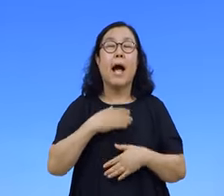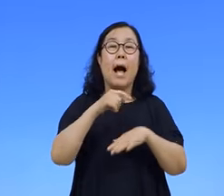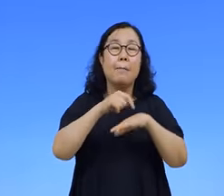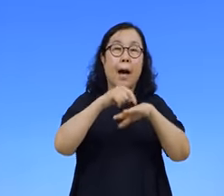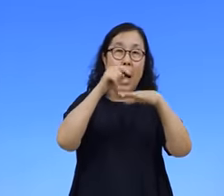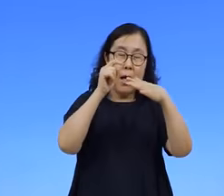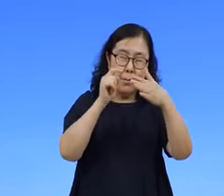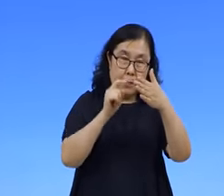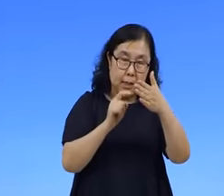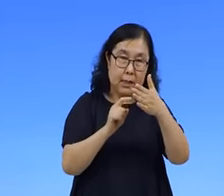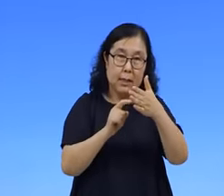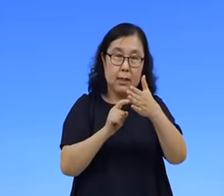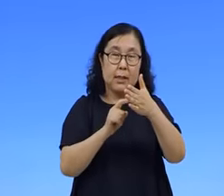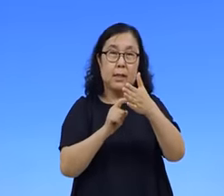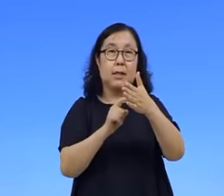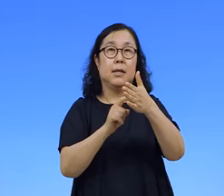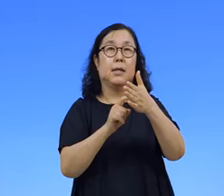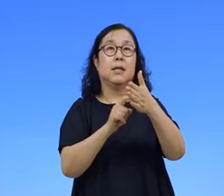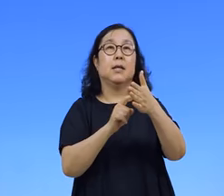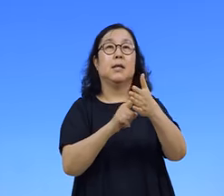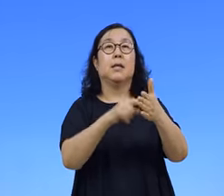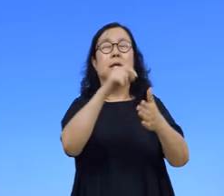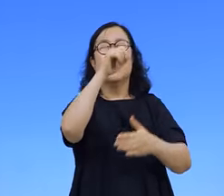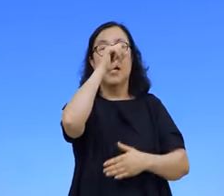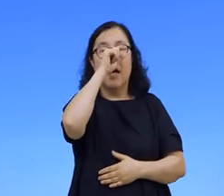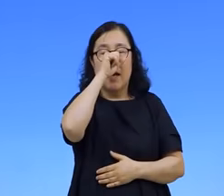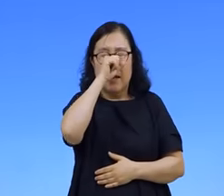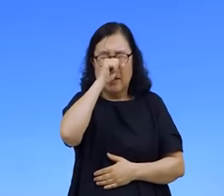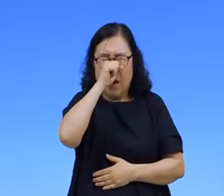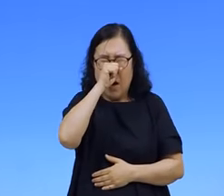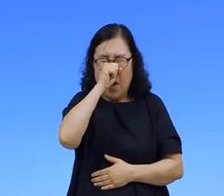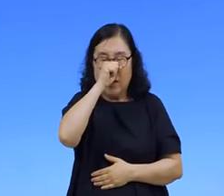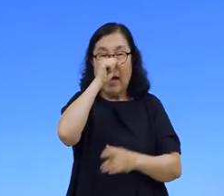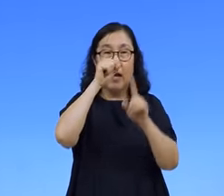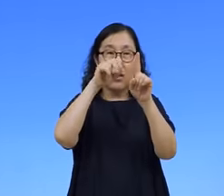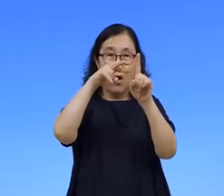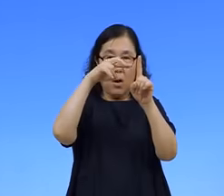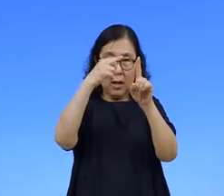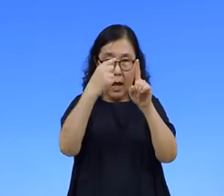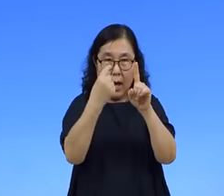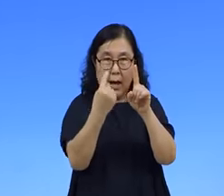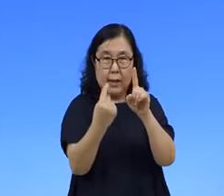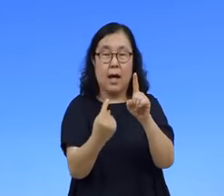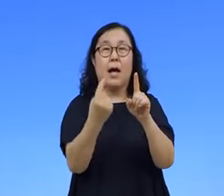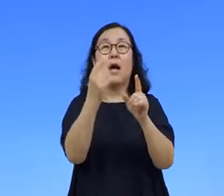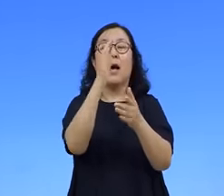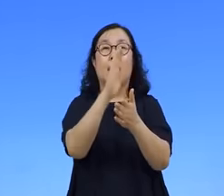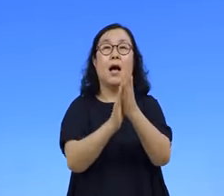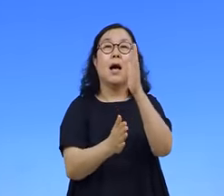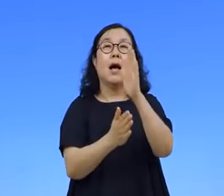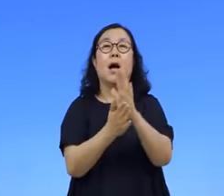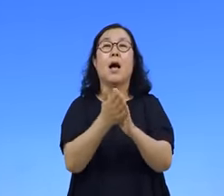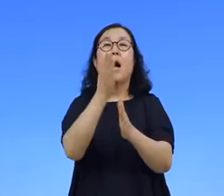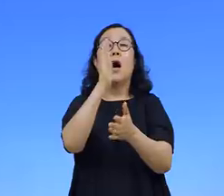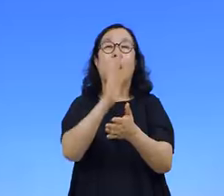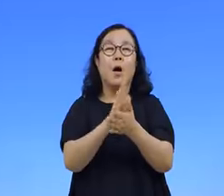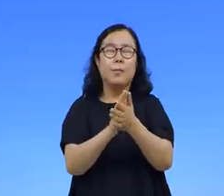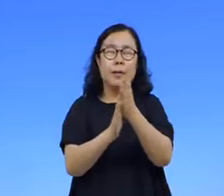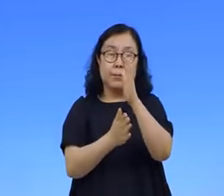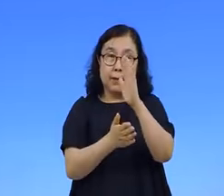나의 마음을. 내 마음을 들여다보니 선한 것 하나 없습니다.